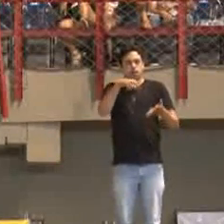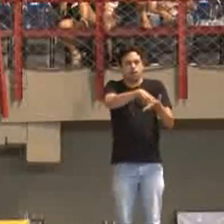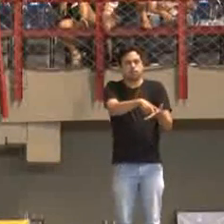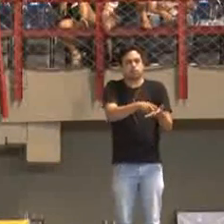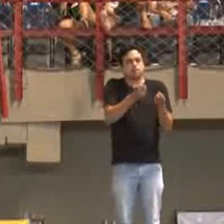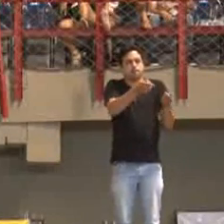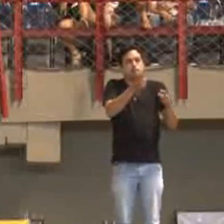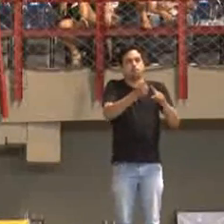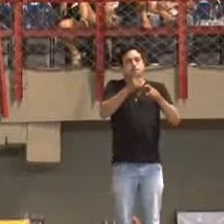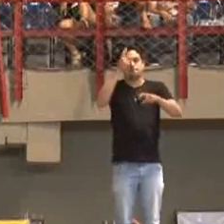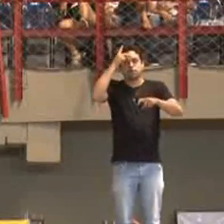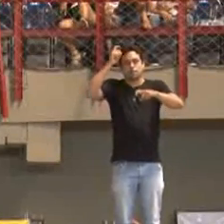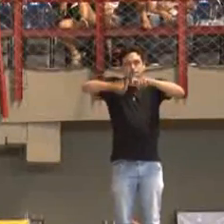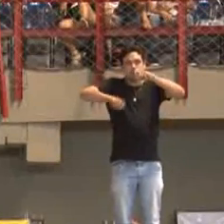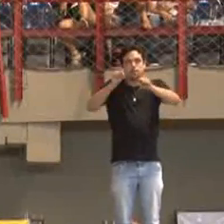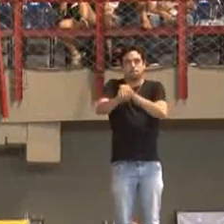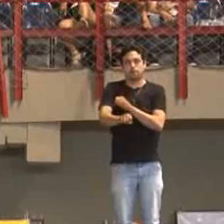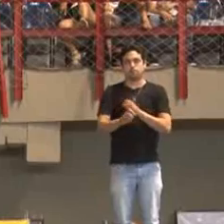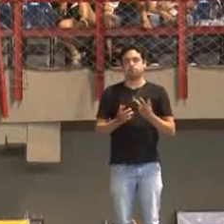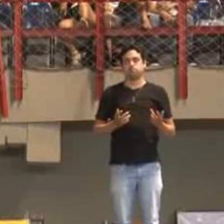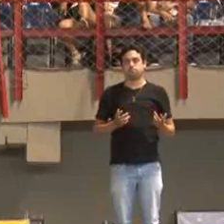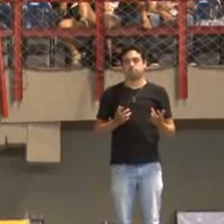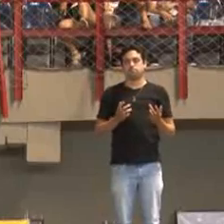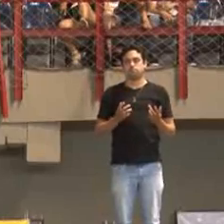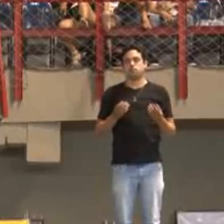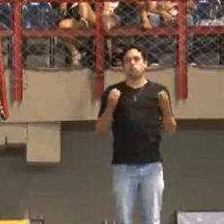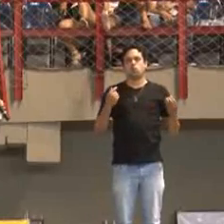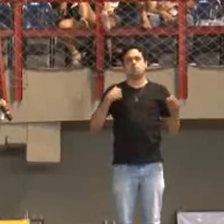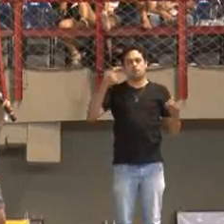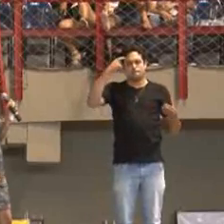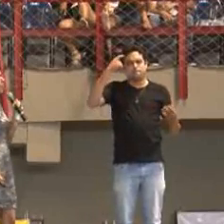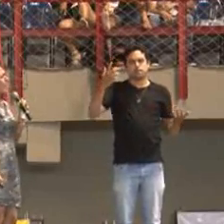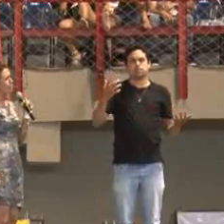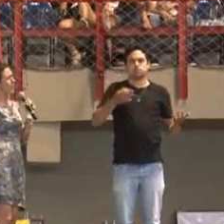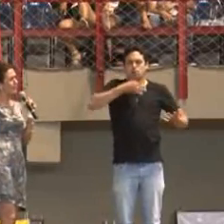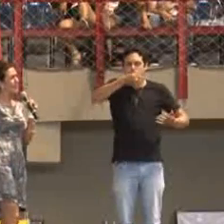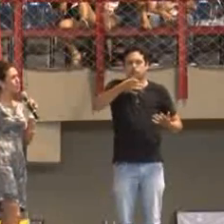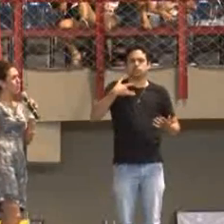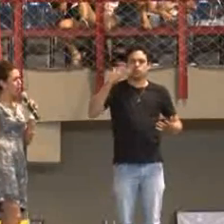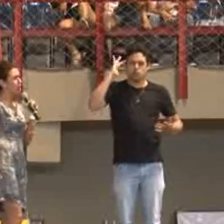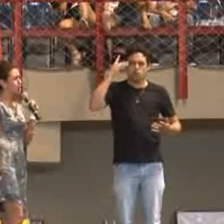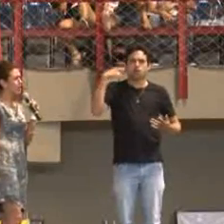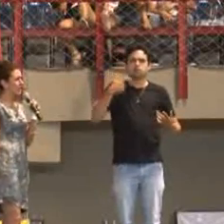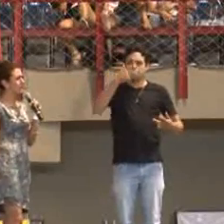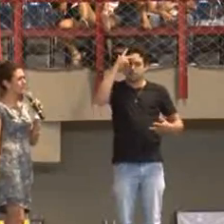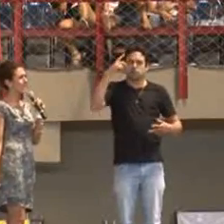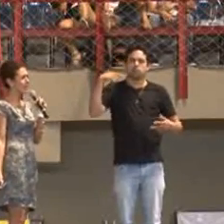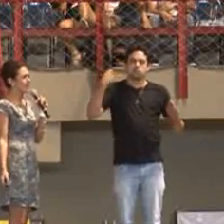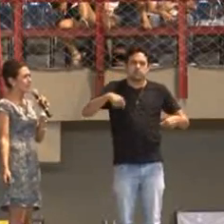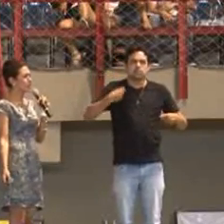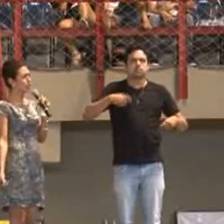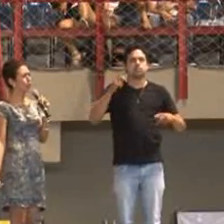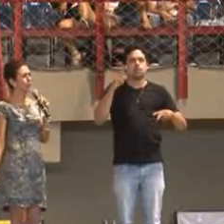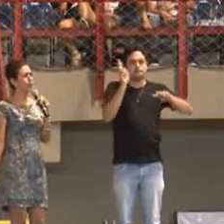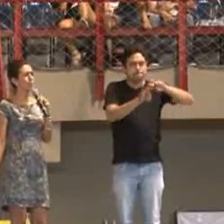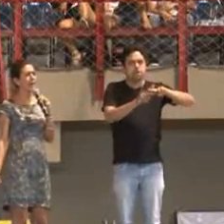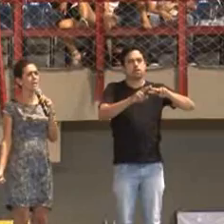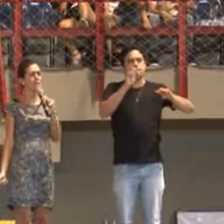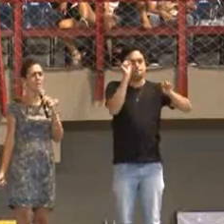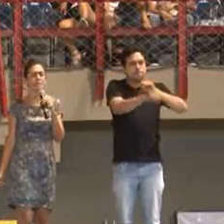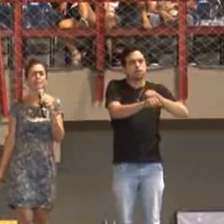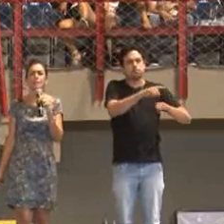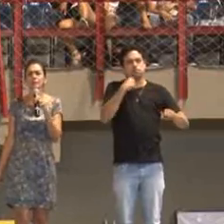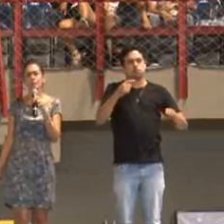quem estupra e mata. Professora, mas é o que eu penso. Eu acho que a pena de morte ela deve ser instituída